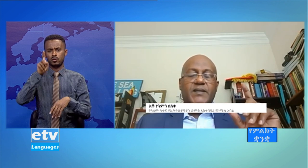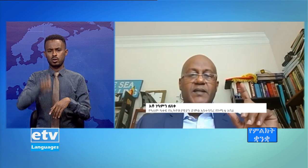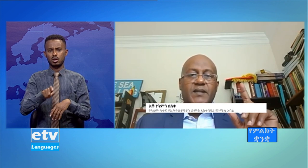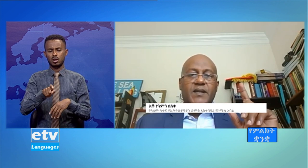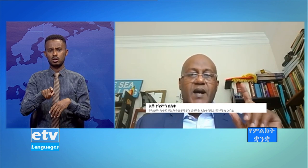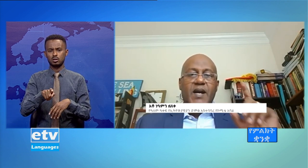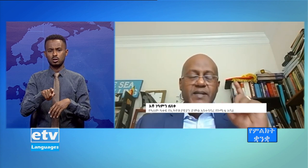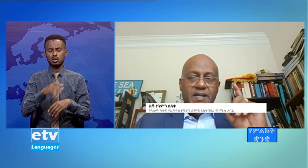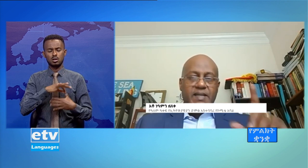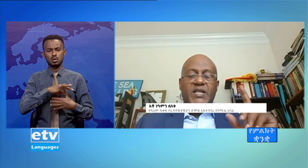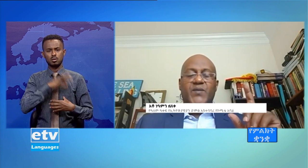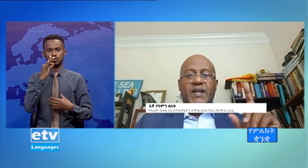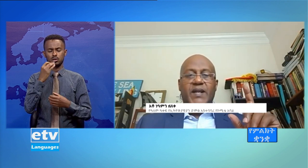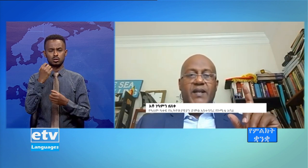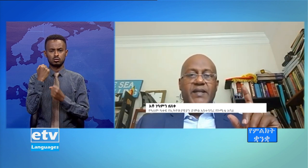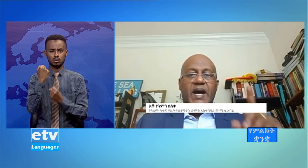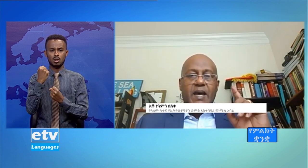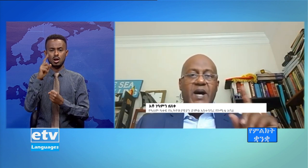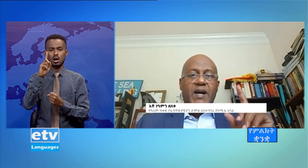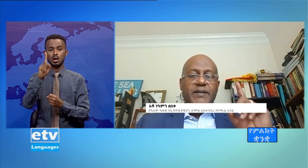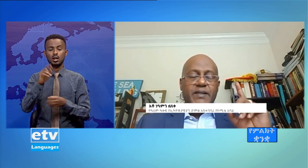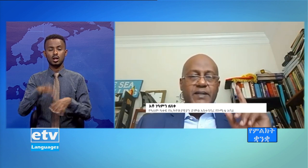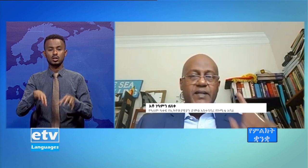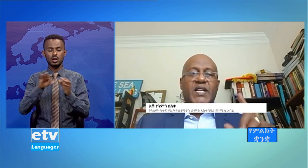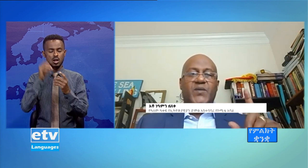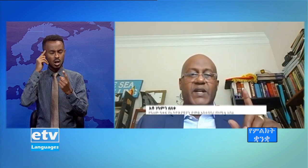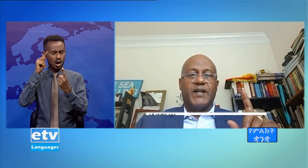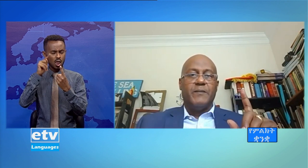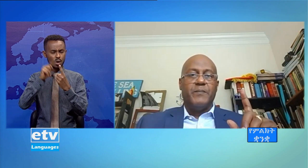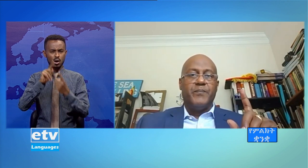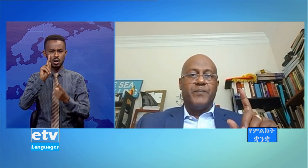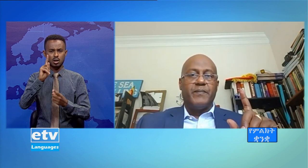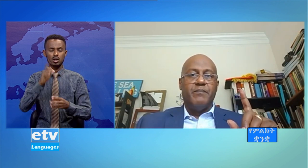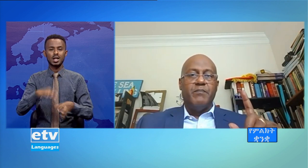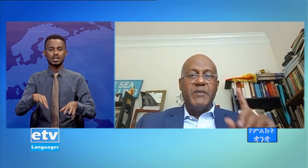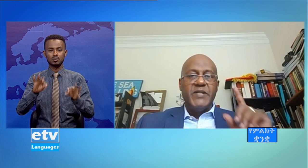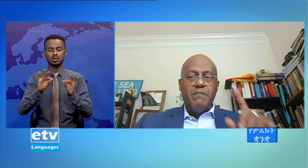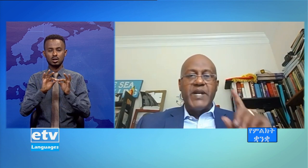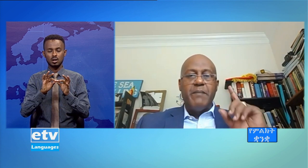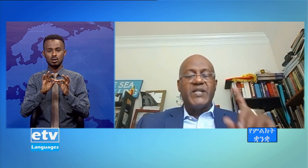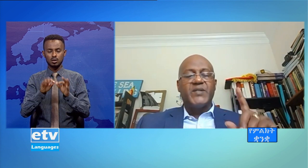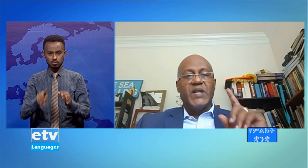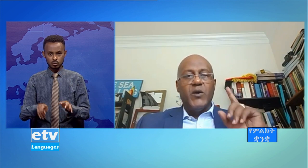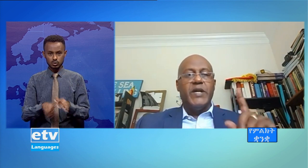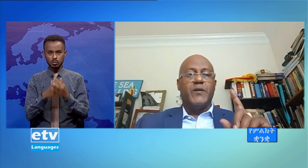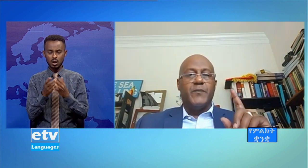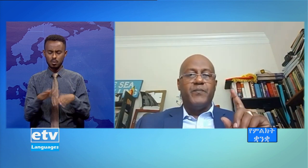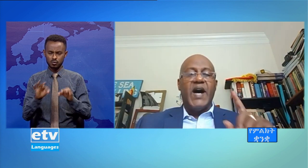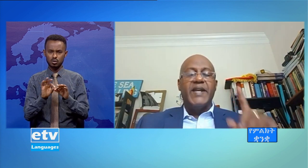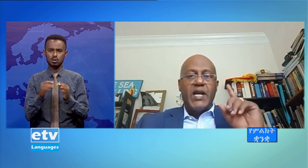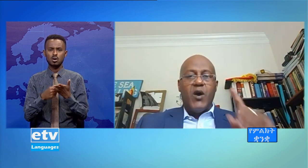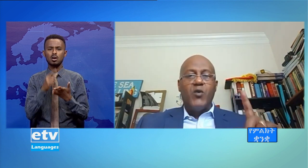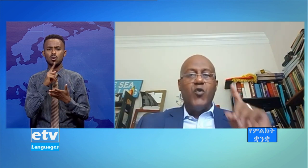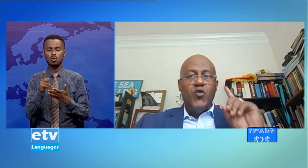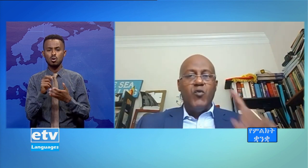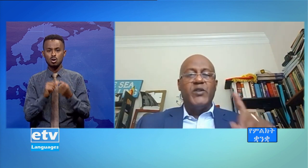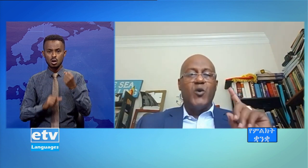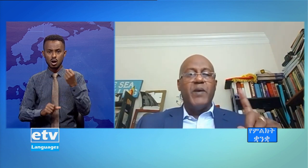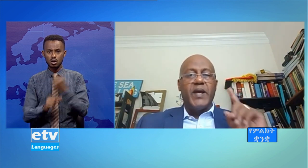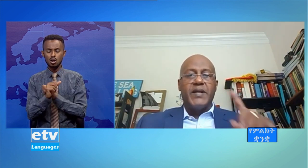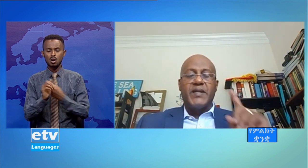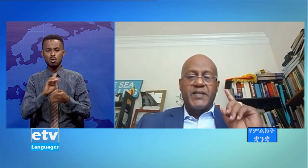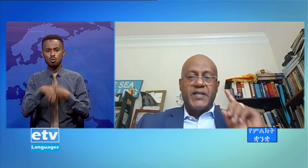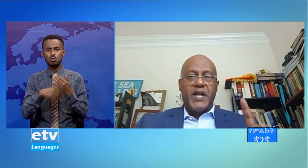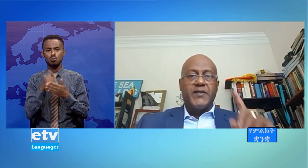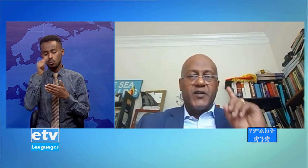የመንፈስ አንድነት ያስፈልጋል። የዓላማ አንድነት ያስፈልጋል። በመጀመሪያ የሚያስፈልገው ይሄ አደጋውን ሁሉም